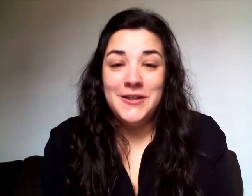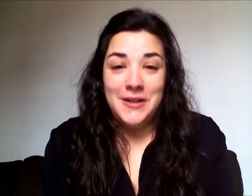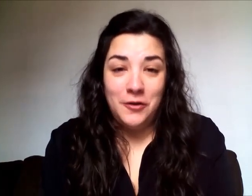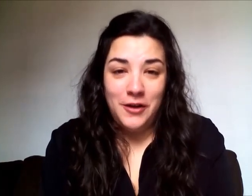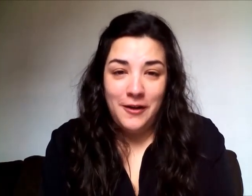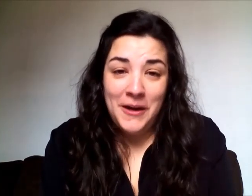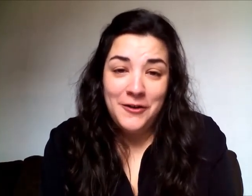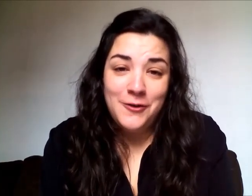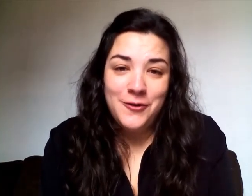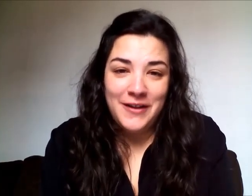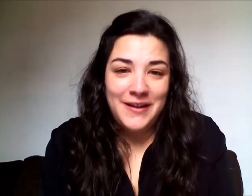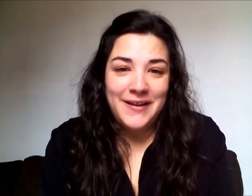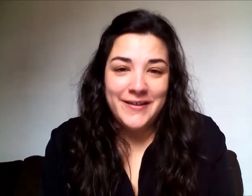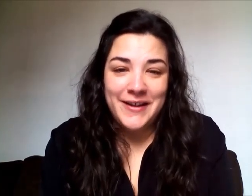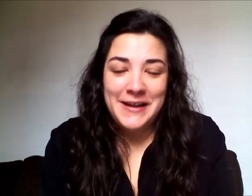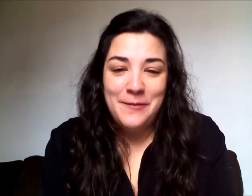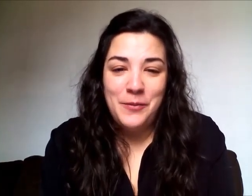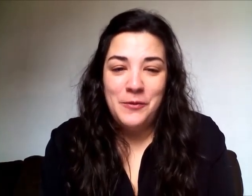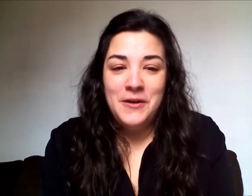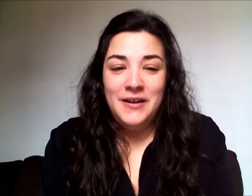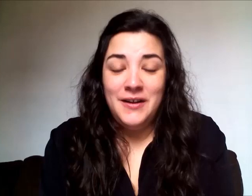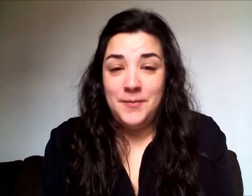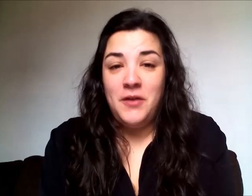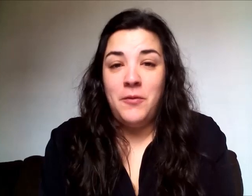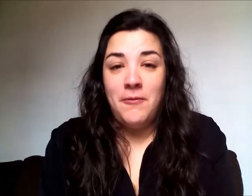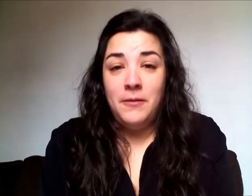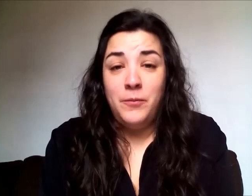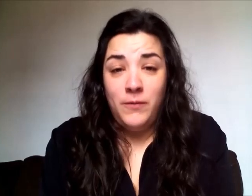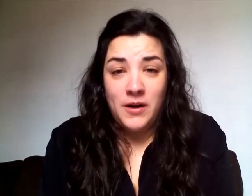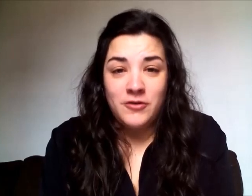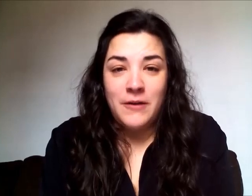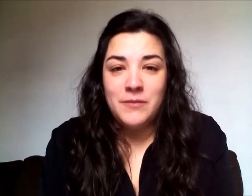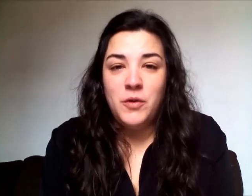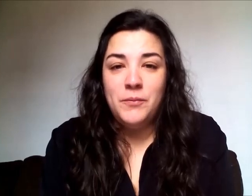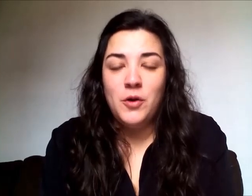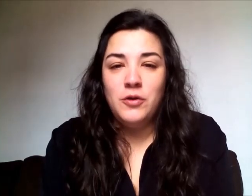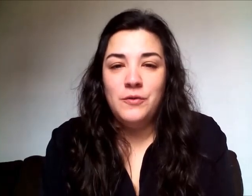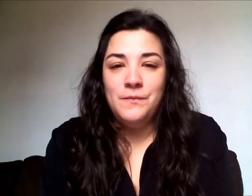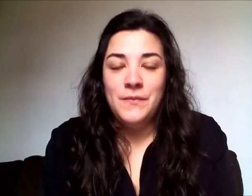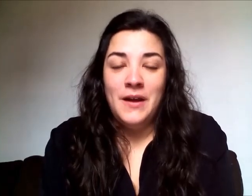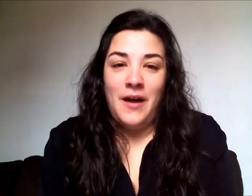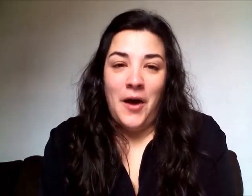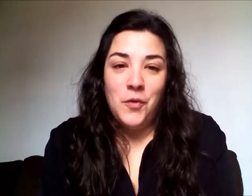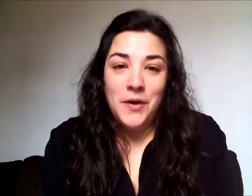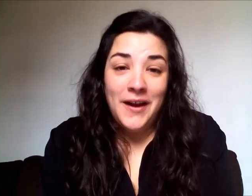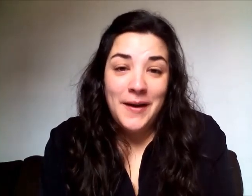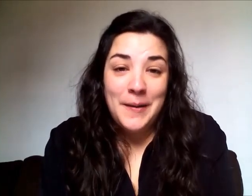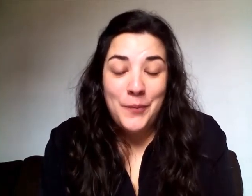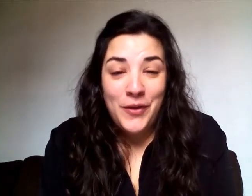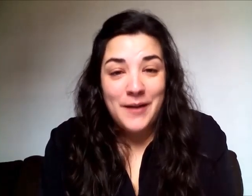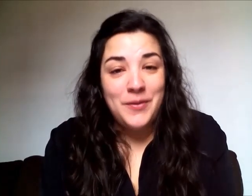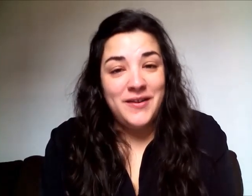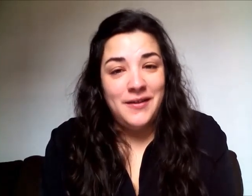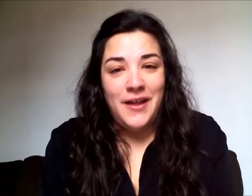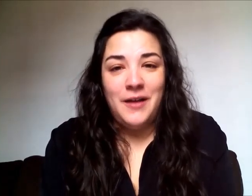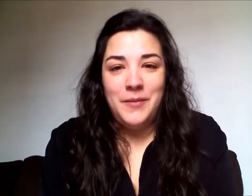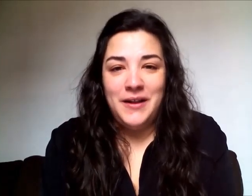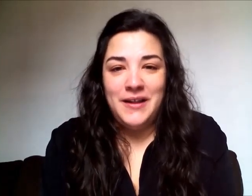he echado de menos durante este tiempo y espero volvernos a ver muy pronto, aunque puede que